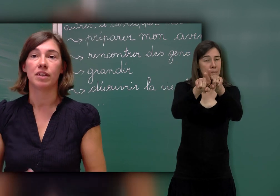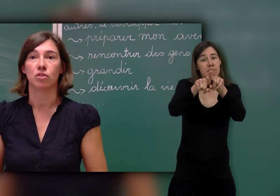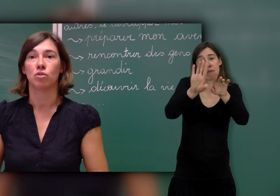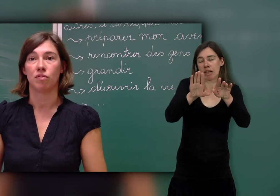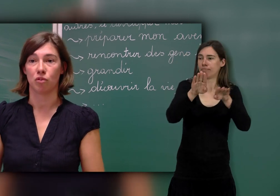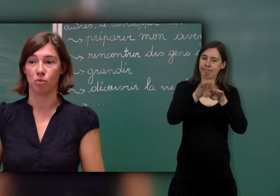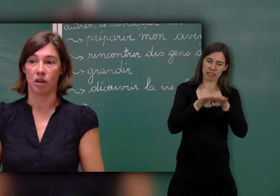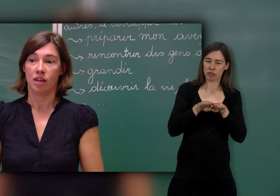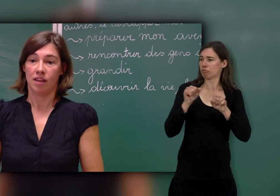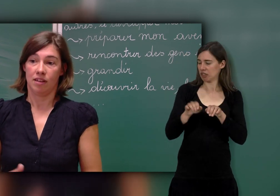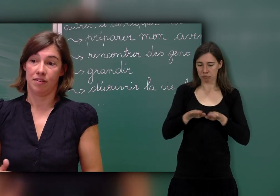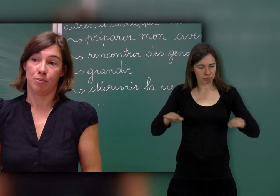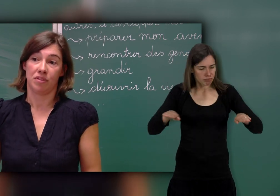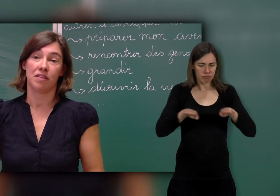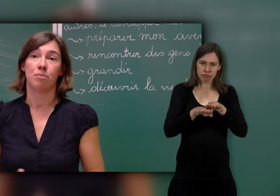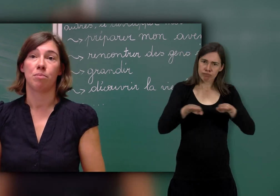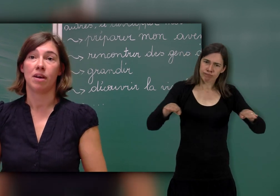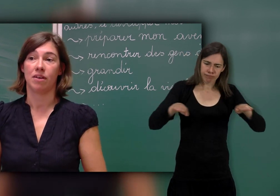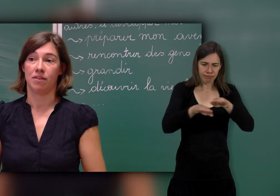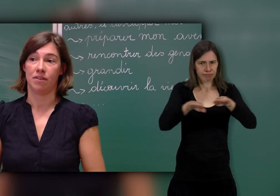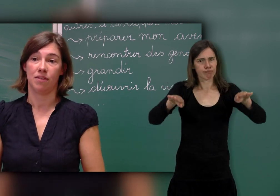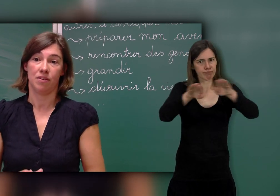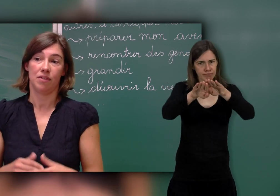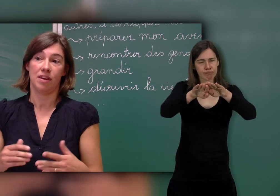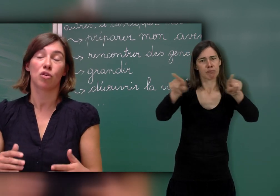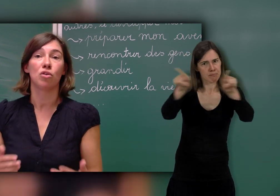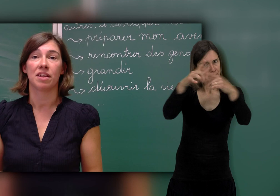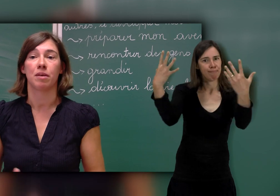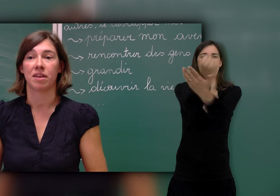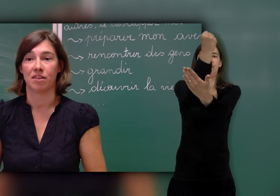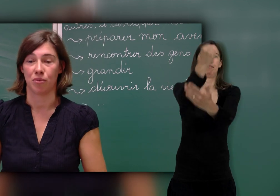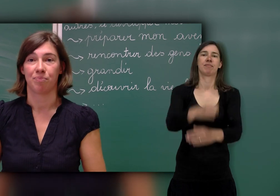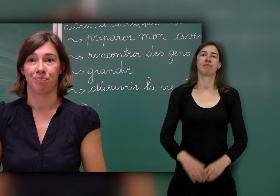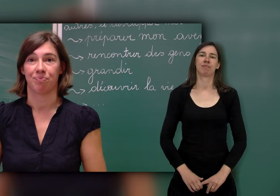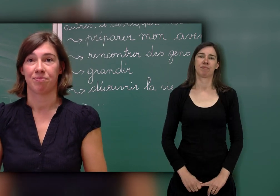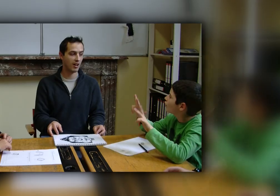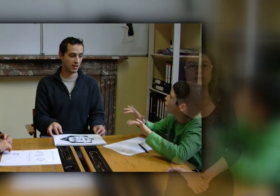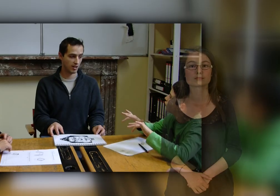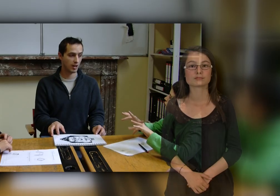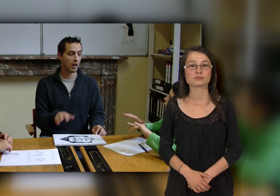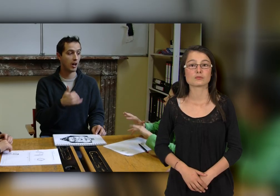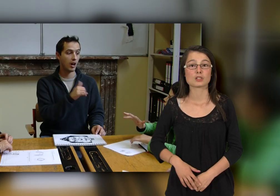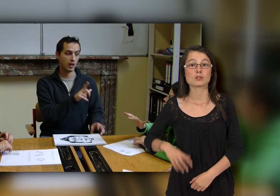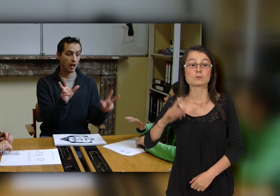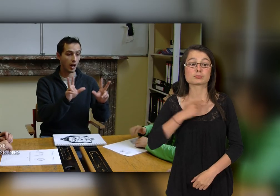est face aux enfants sourds. Et c'est pour ça que ça ne peut pas être que de l'interprétation.